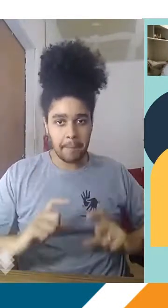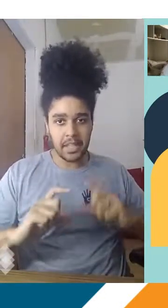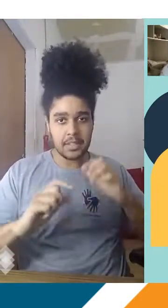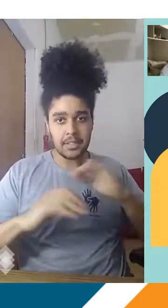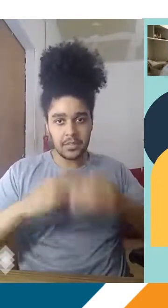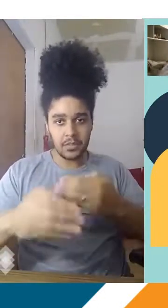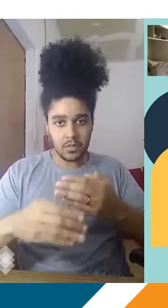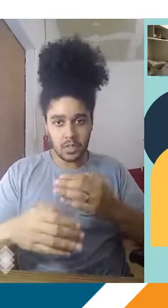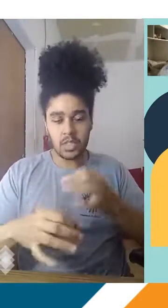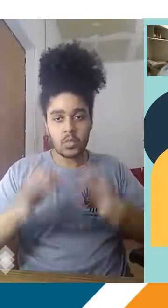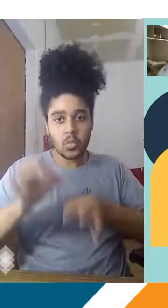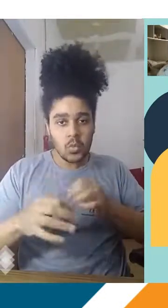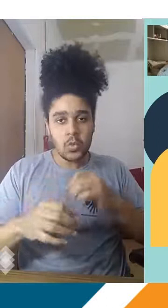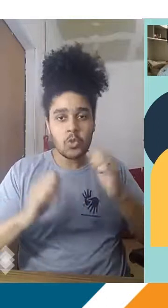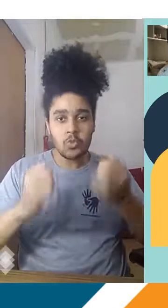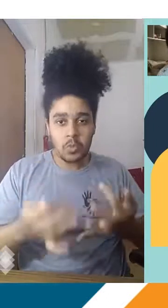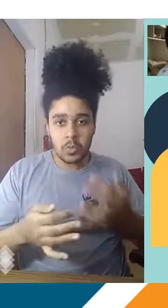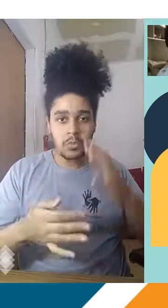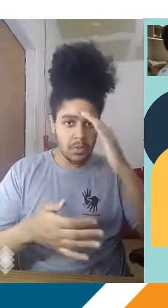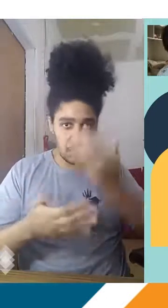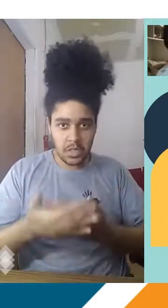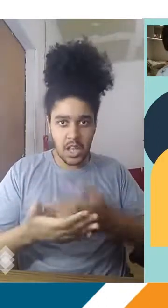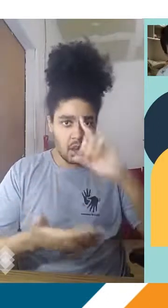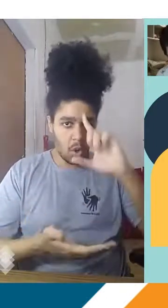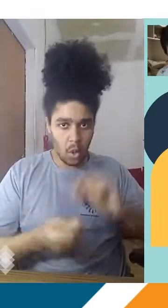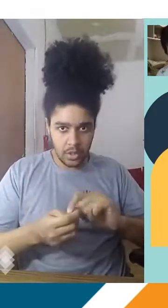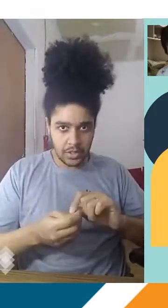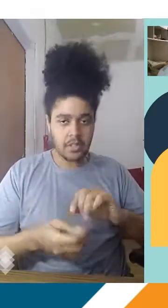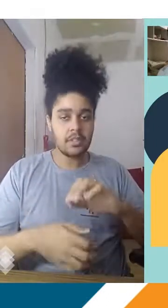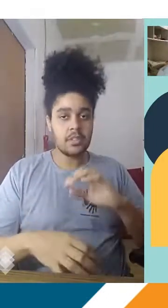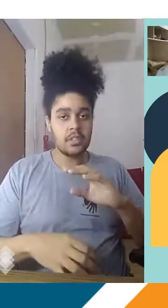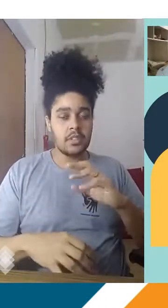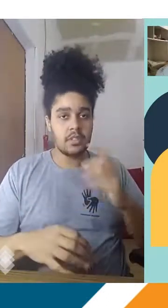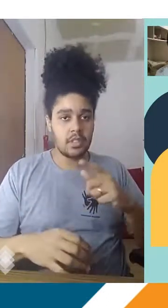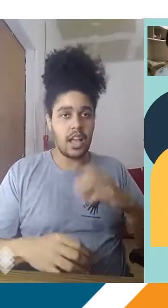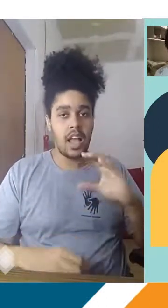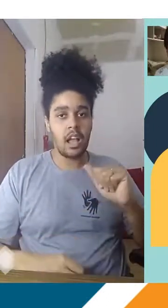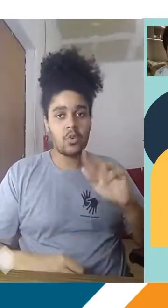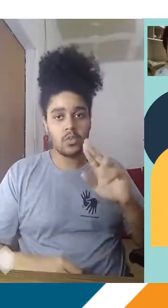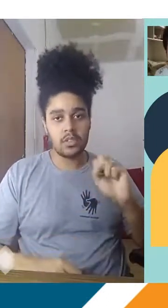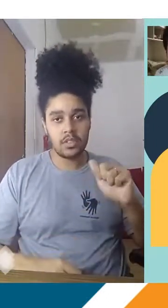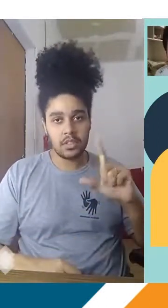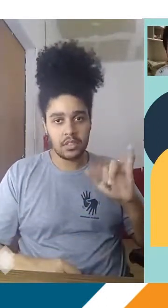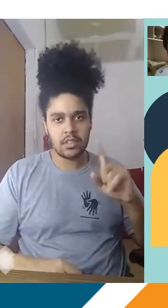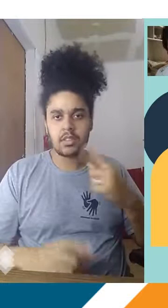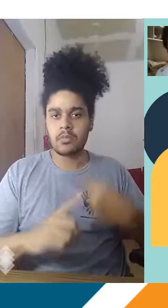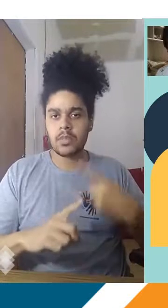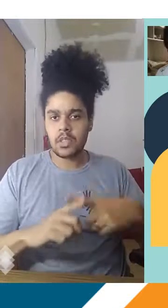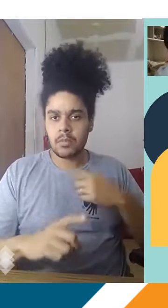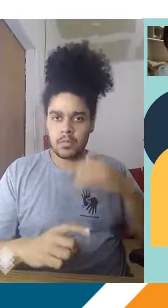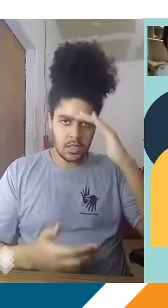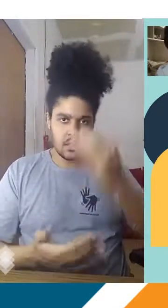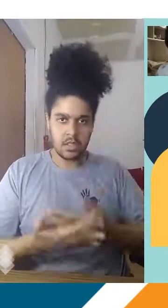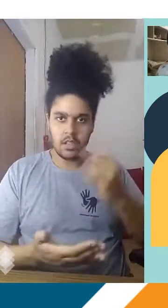2 parágrafos de desenvolvimento que justifiquem a minha tese através de alguma relação lógica. No caso aqui a gente usou a relação de causalidade, ou seja, por